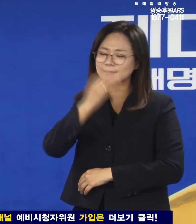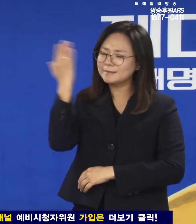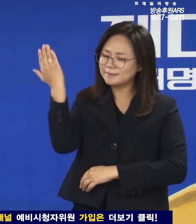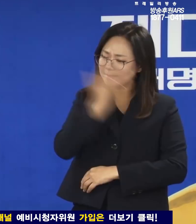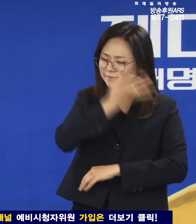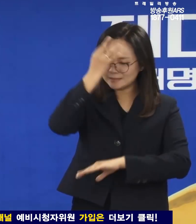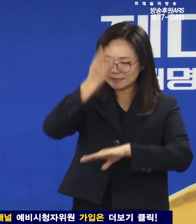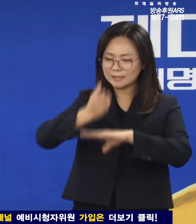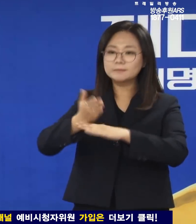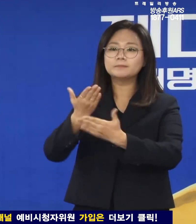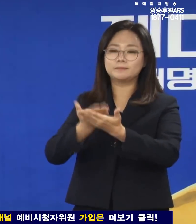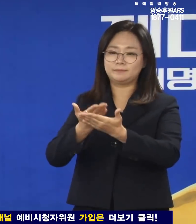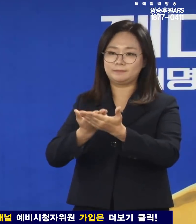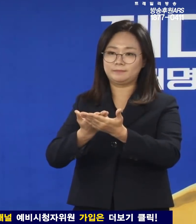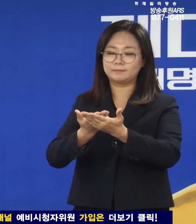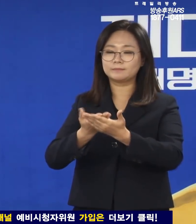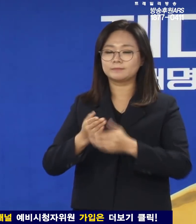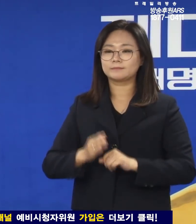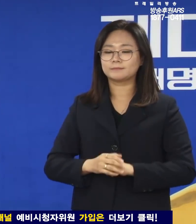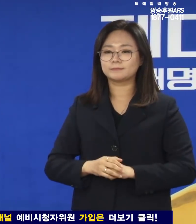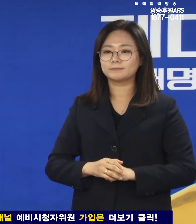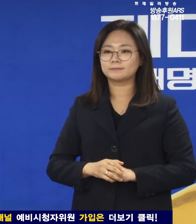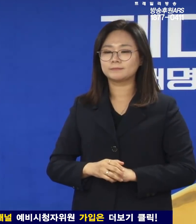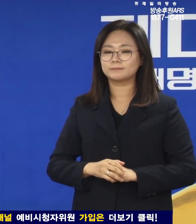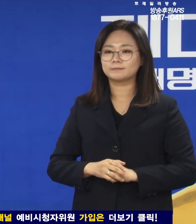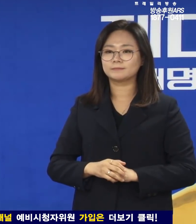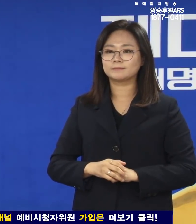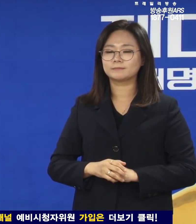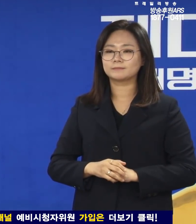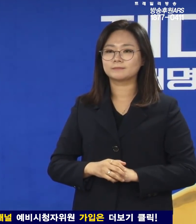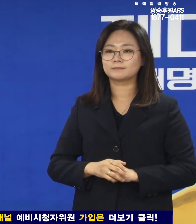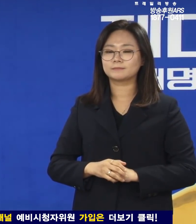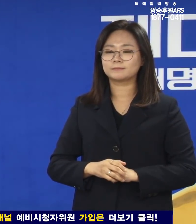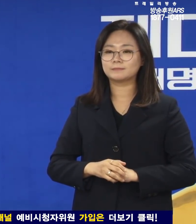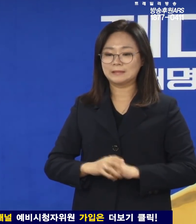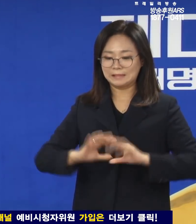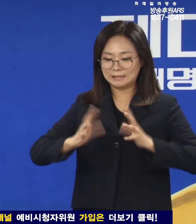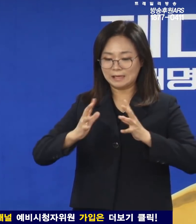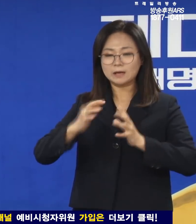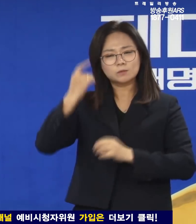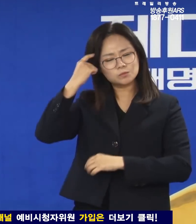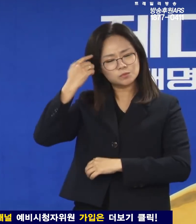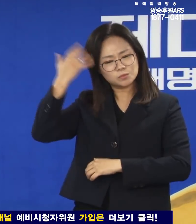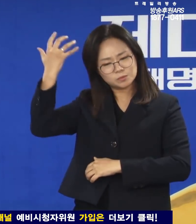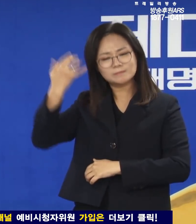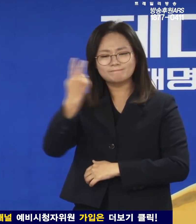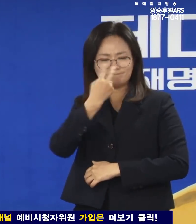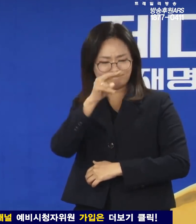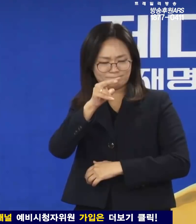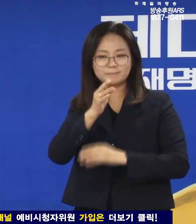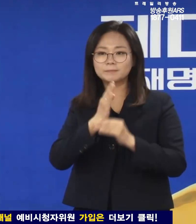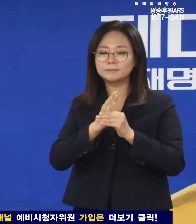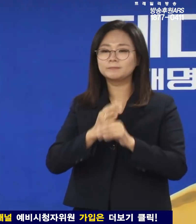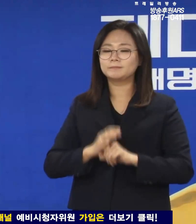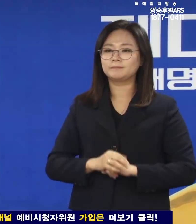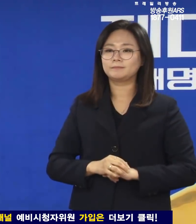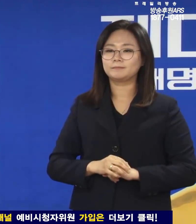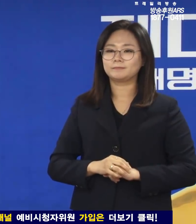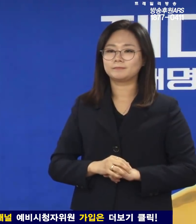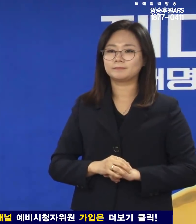깨끗이 사과한 것이 순서일 것입니다. 호국의 영령들이 지켜보고